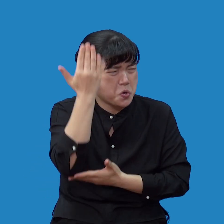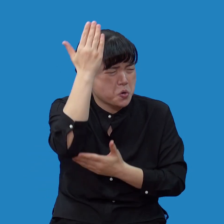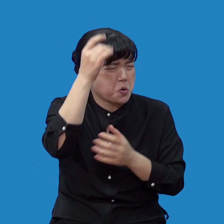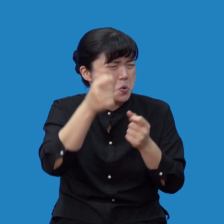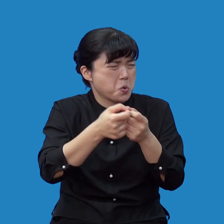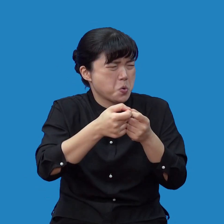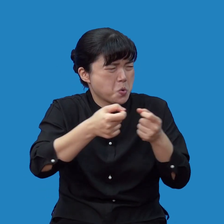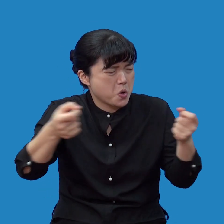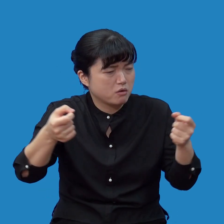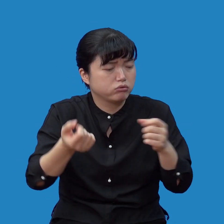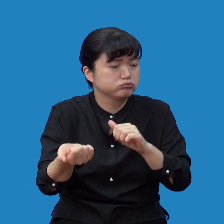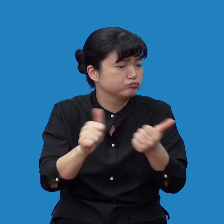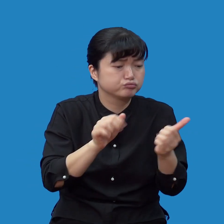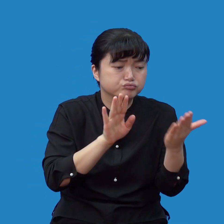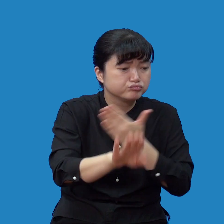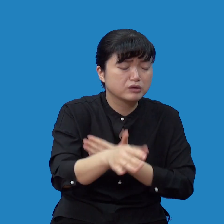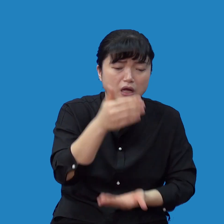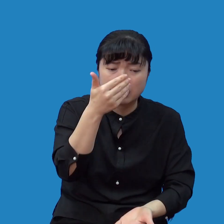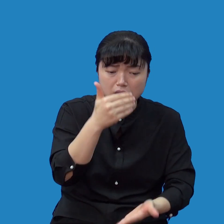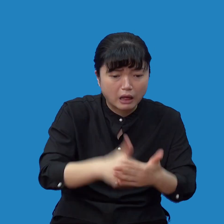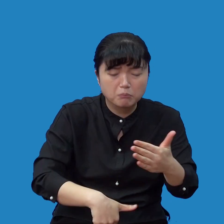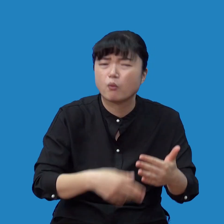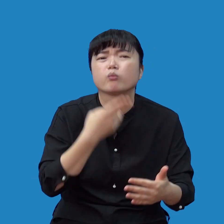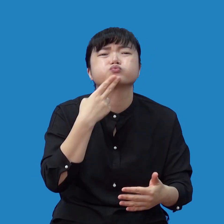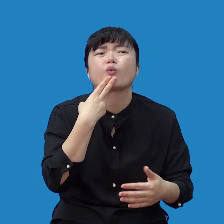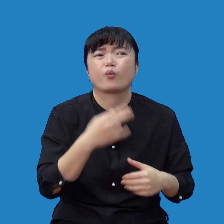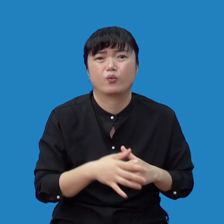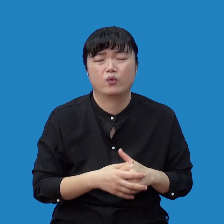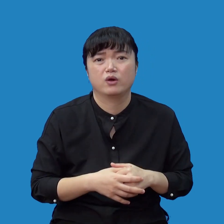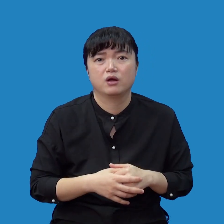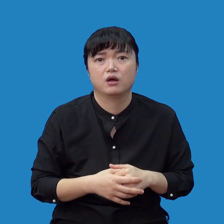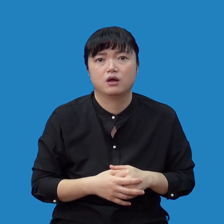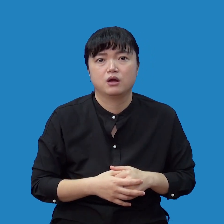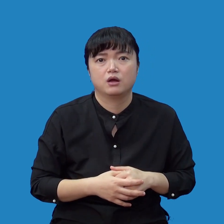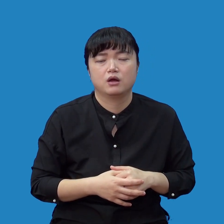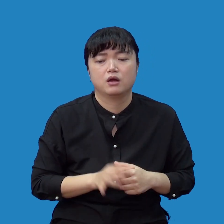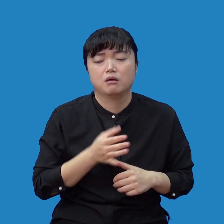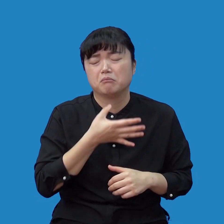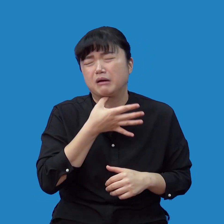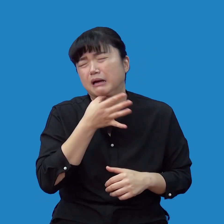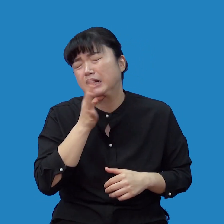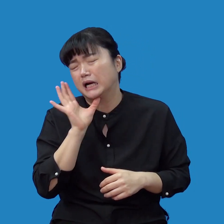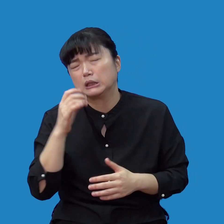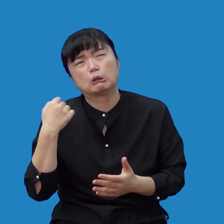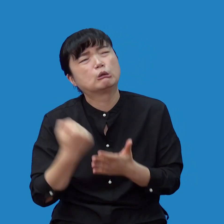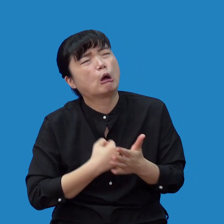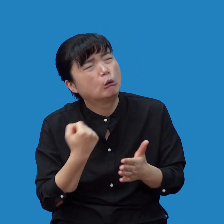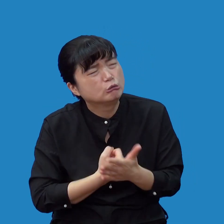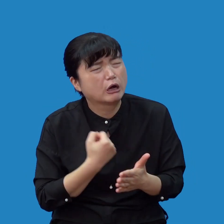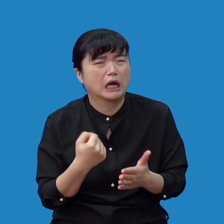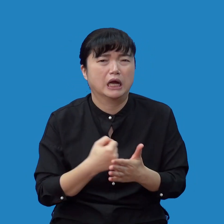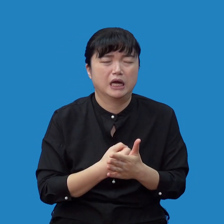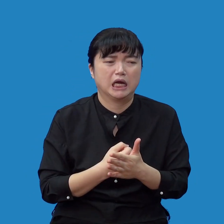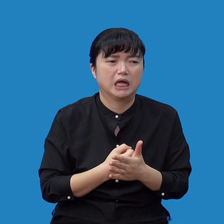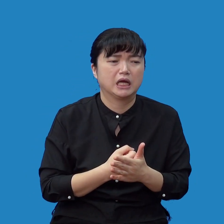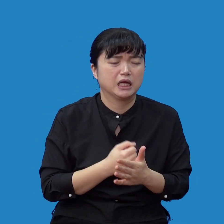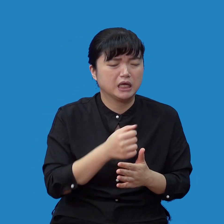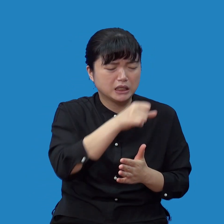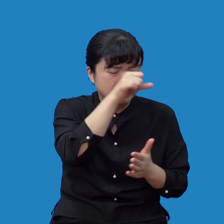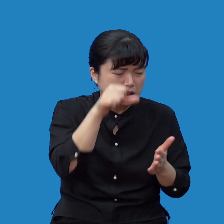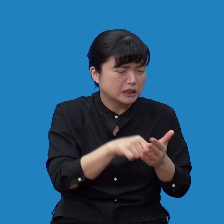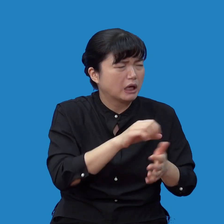남는 게 아무것도 없습니다. 그래서 나이 들어가는 게 서글프고 인생이 덧없이 느껴지기도 한다고